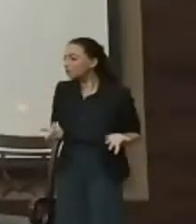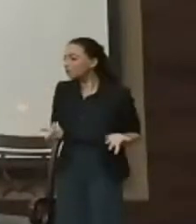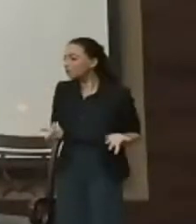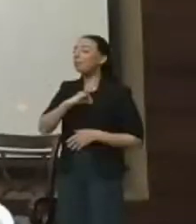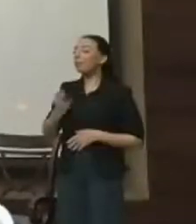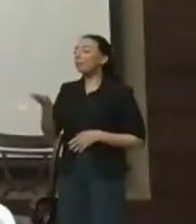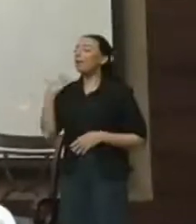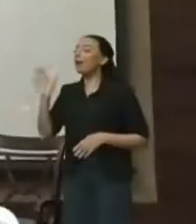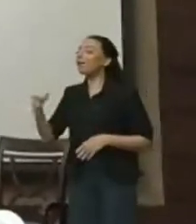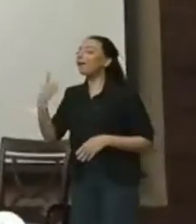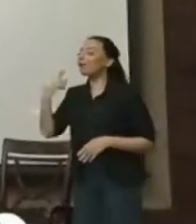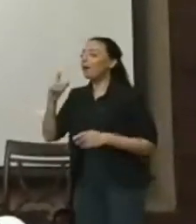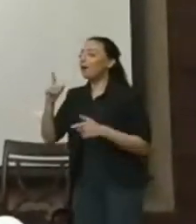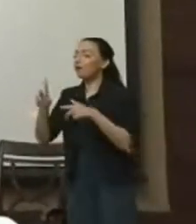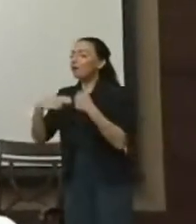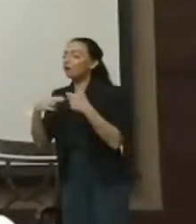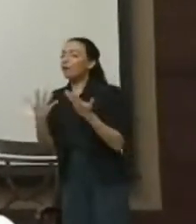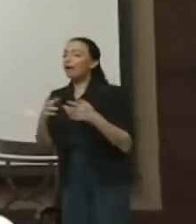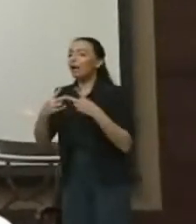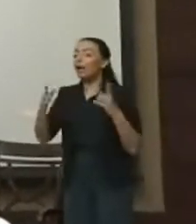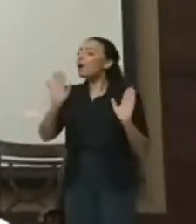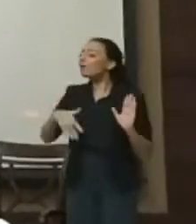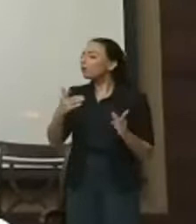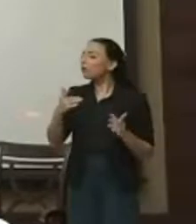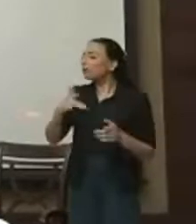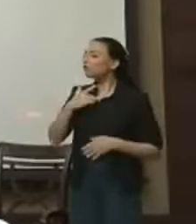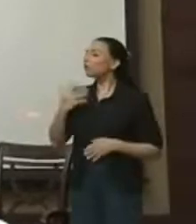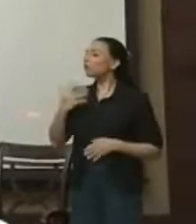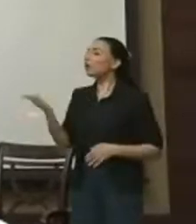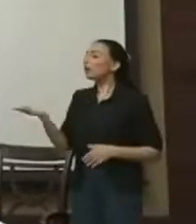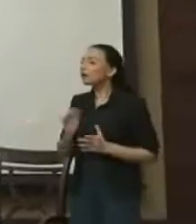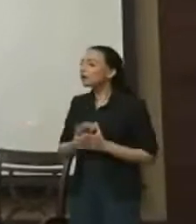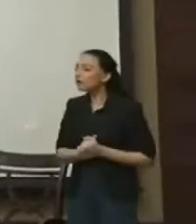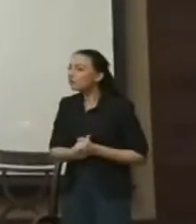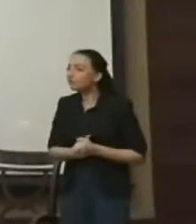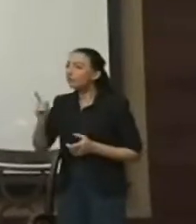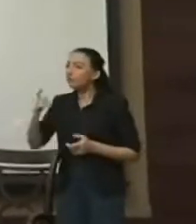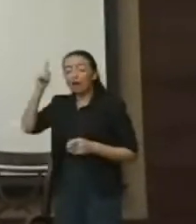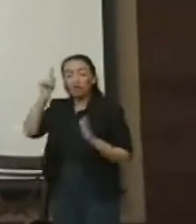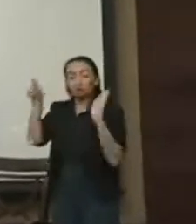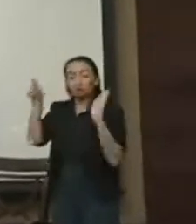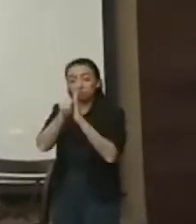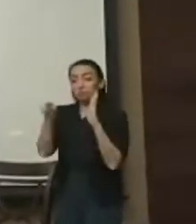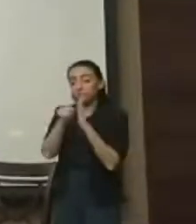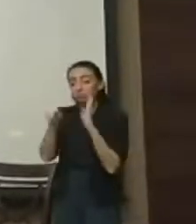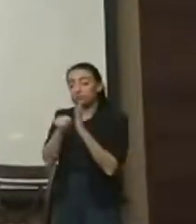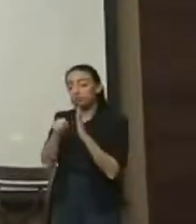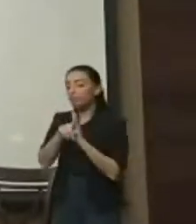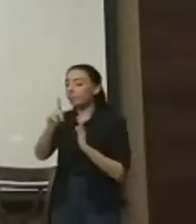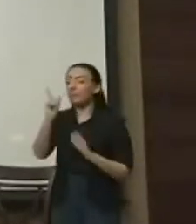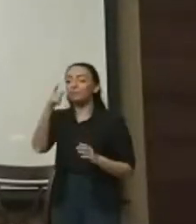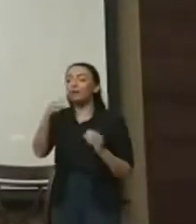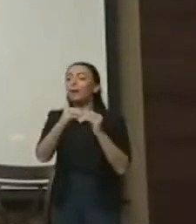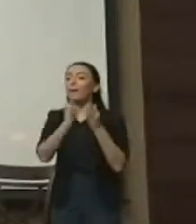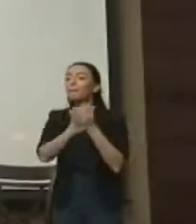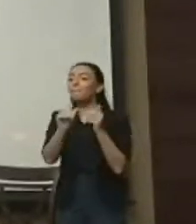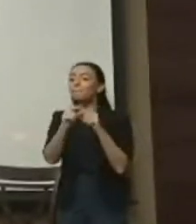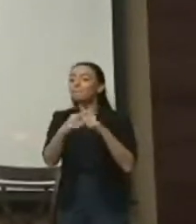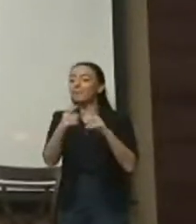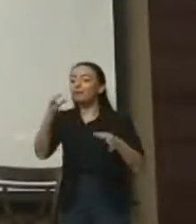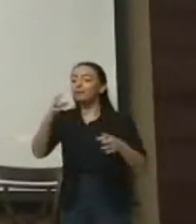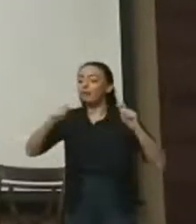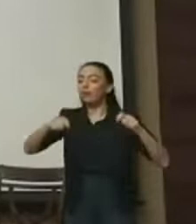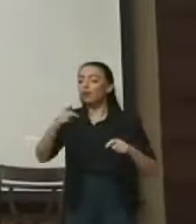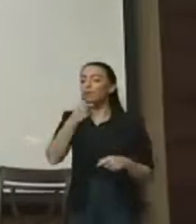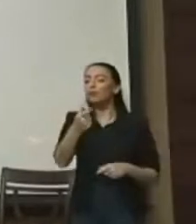stigma, due to stigma around disability, people do not come forward as an identified. Justice but थे वो भी उन्होंने कहा हमारे चेयरमैन